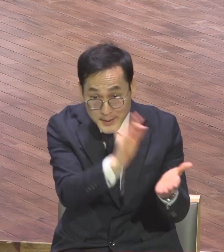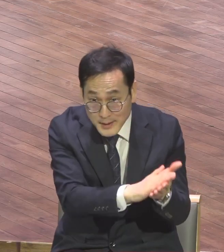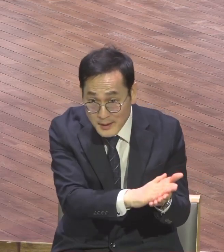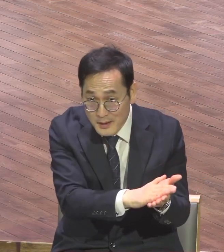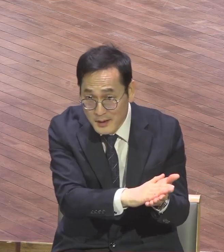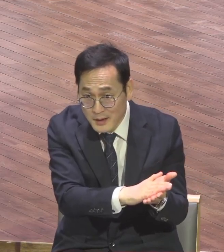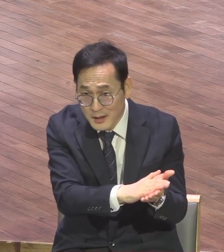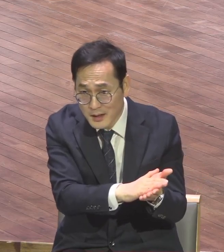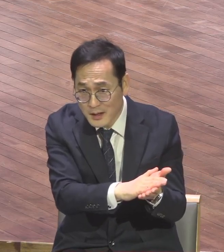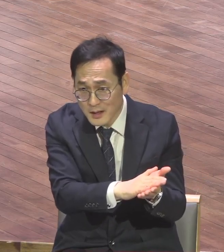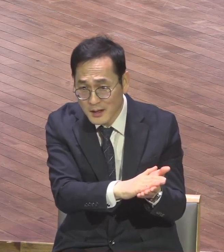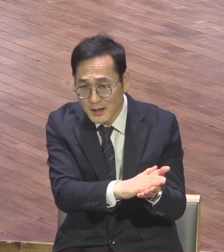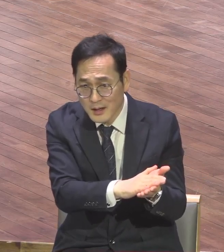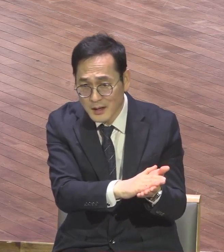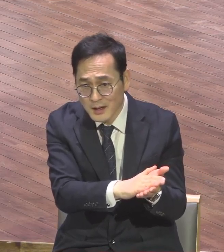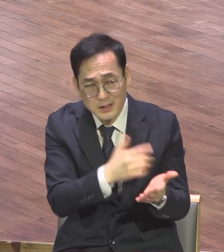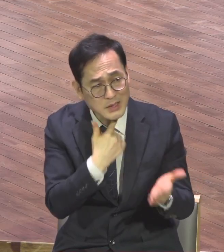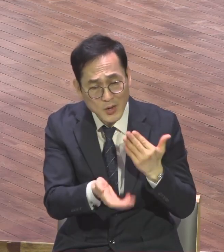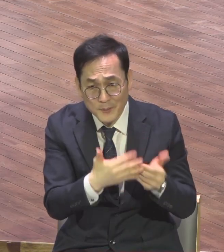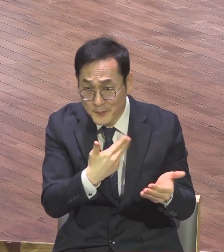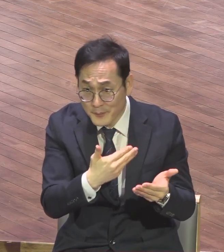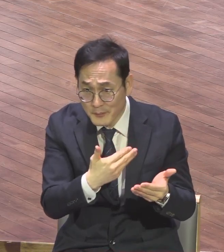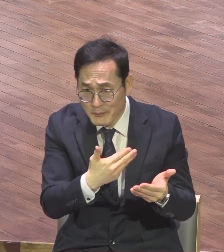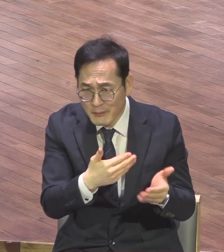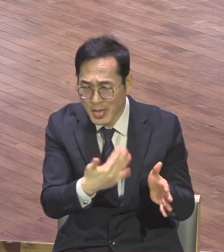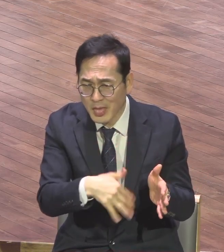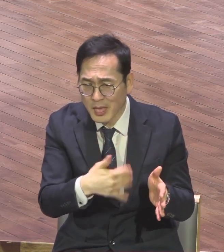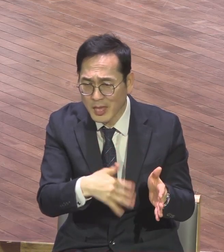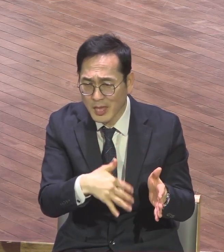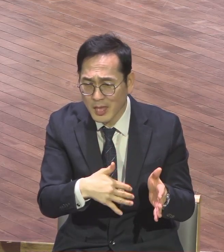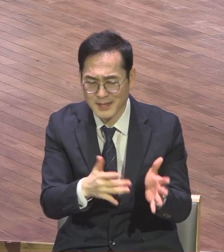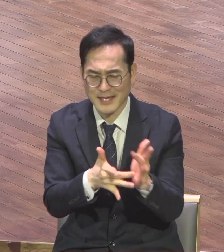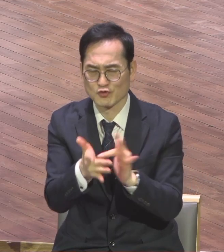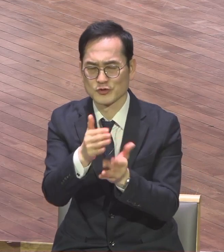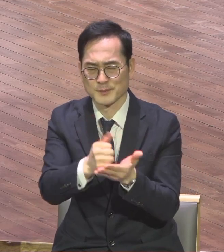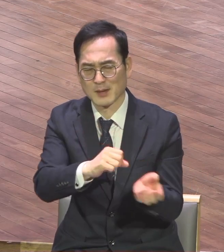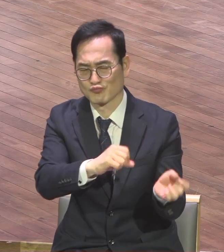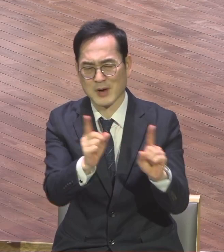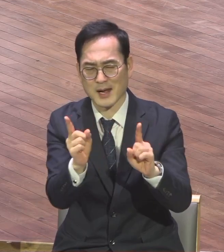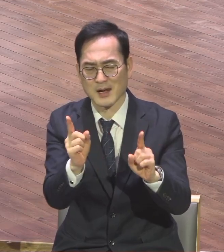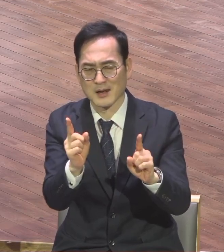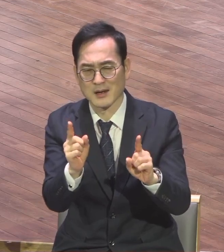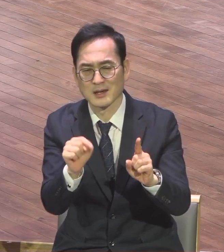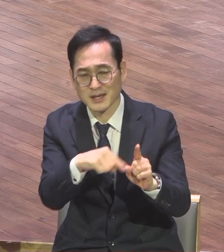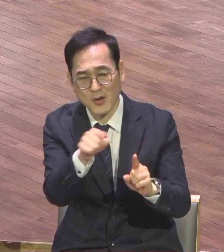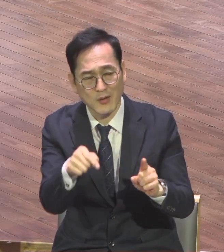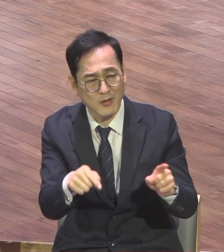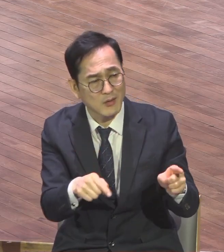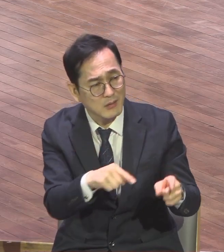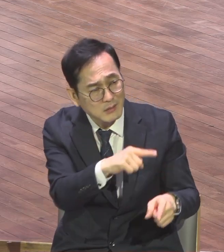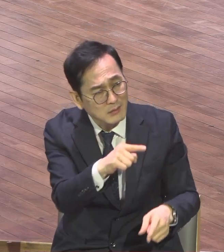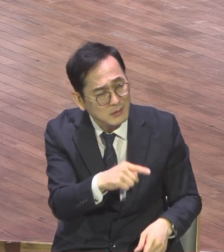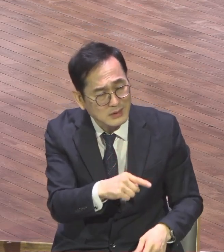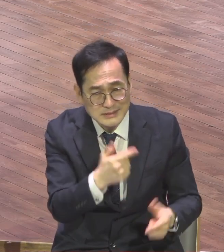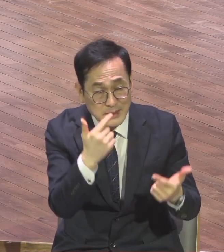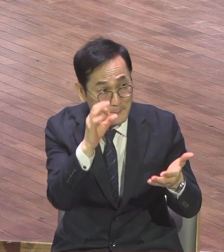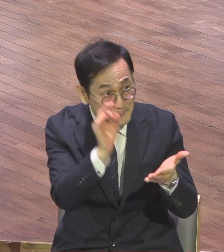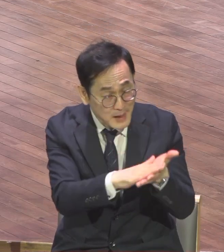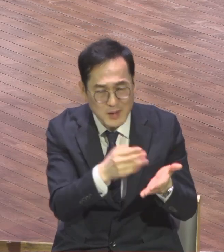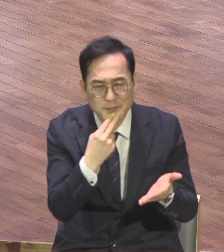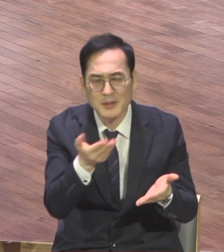믿어져야지. 이 예수님의 부활의 증인이라는 제목만 가지고도 여러분이 일주일 내내 묵상해 보시기